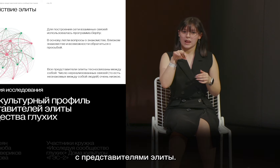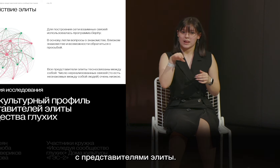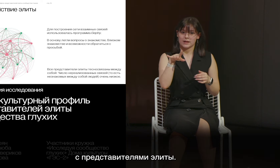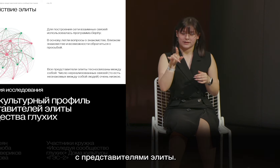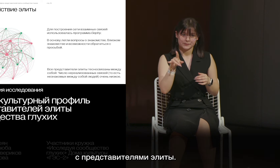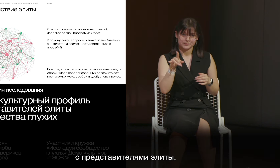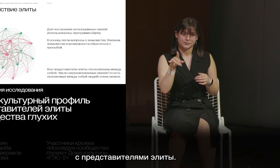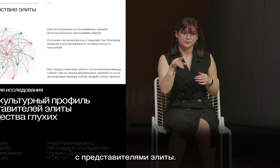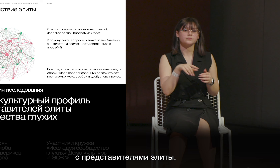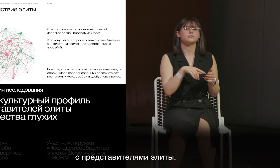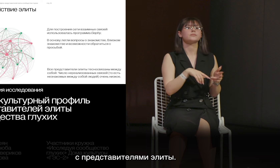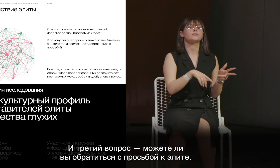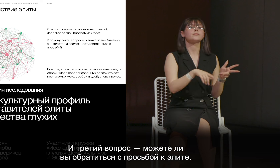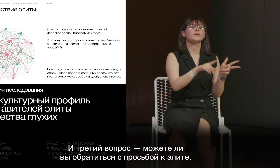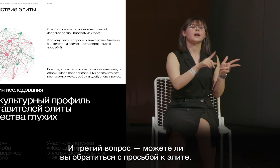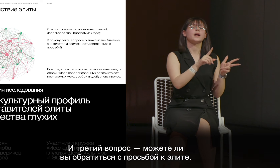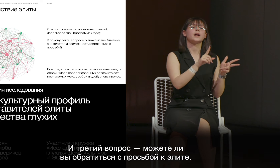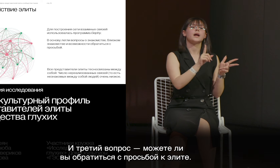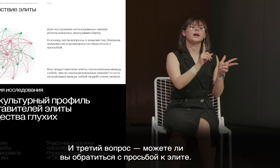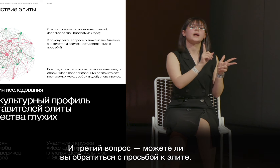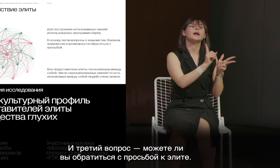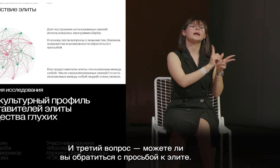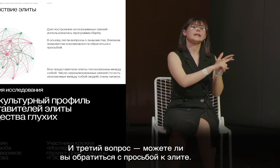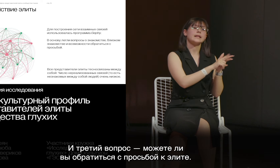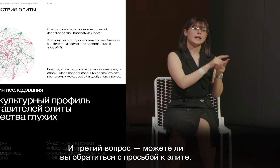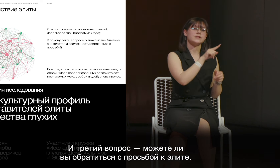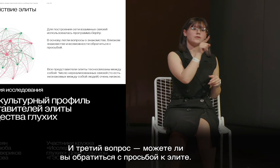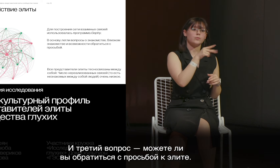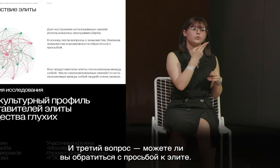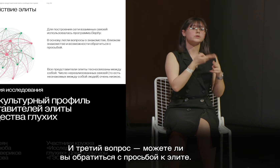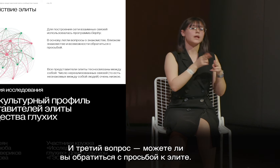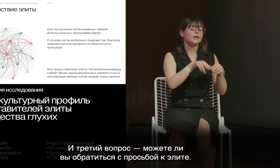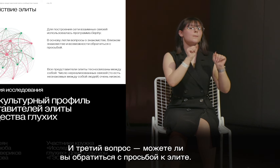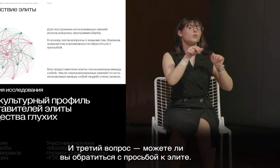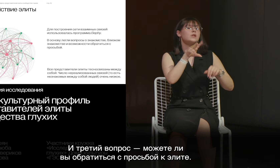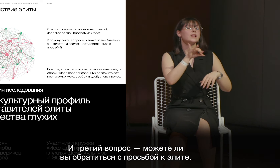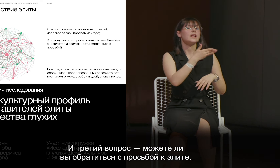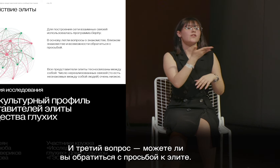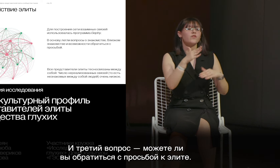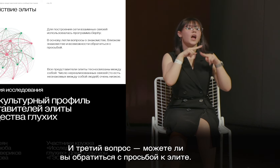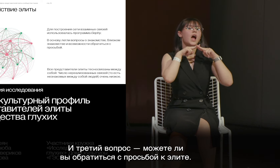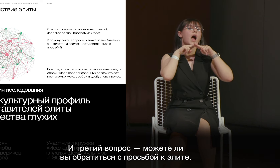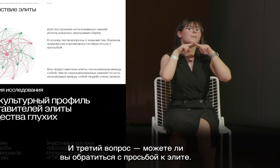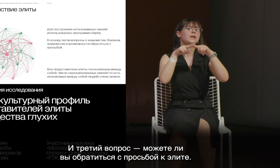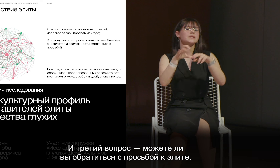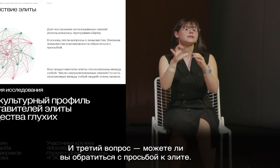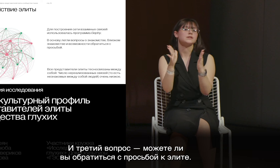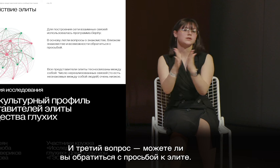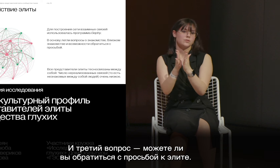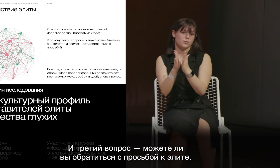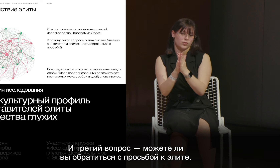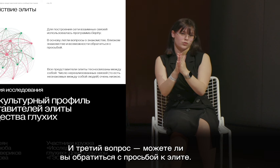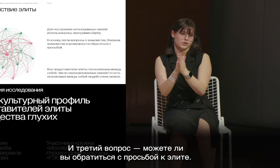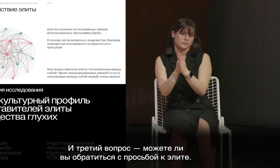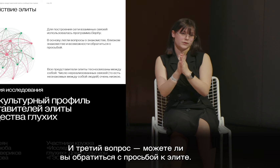близких вы отношениях дружеских с представителями элиты. И третий вопрос, можете ли вы обратиться с